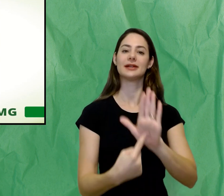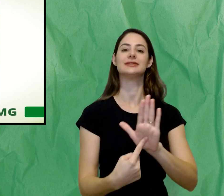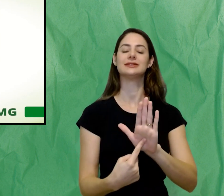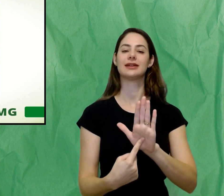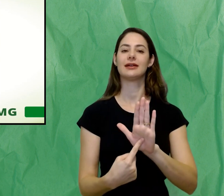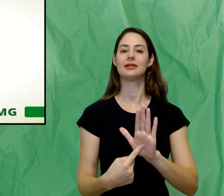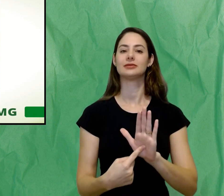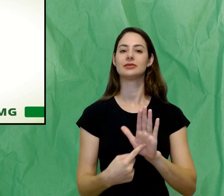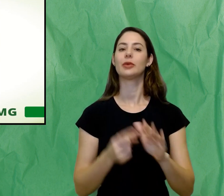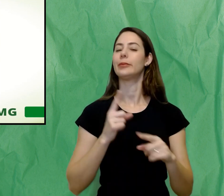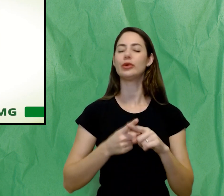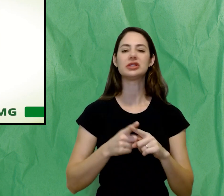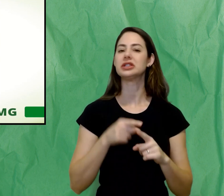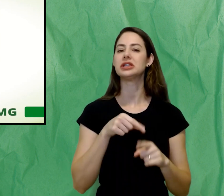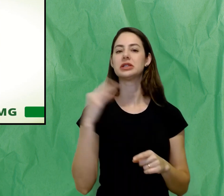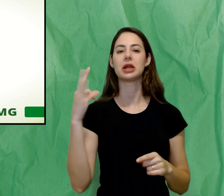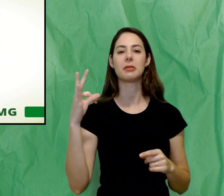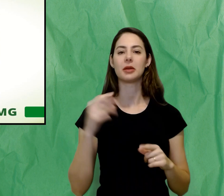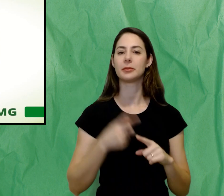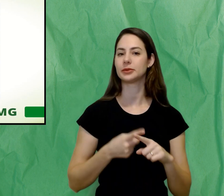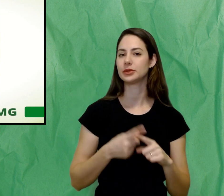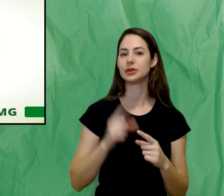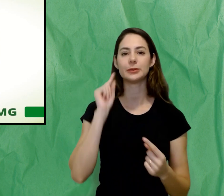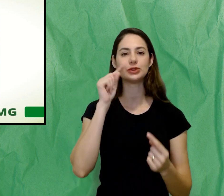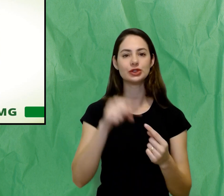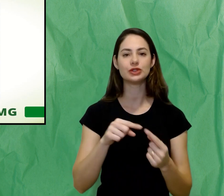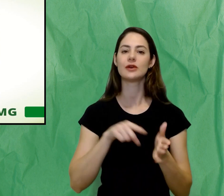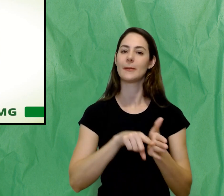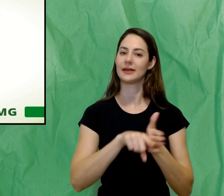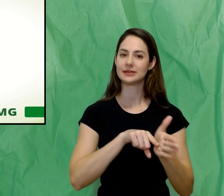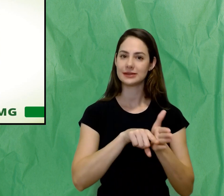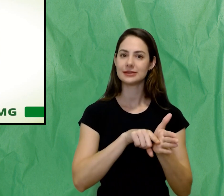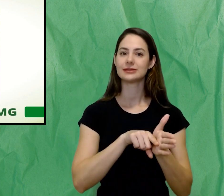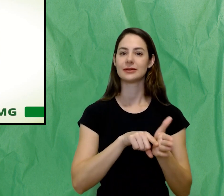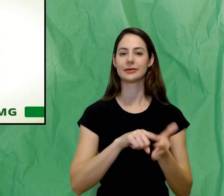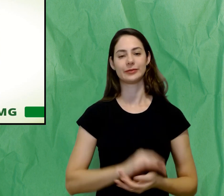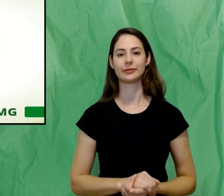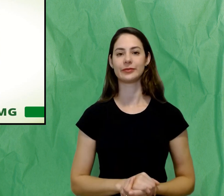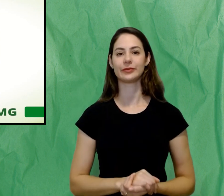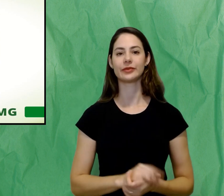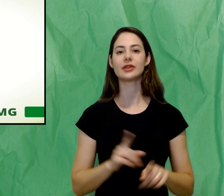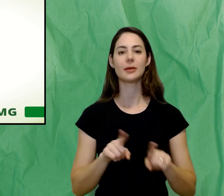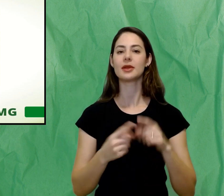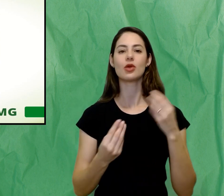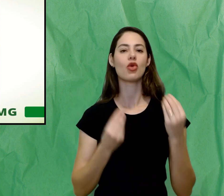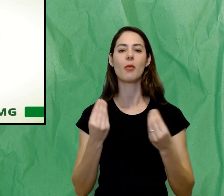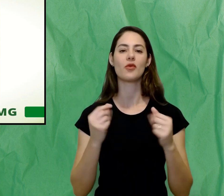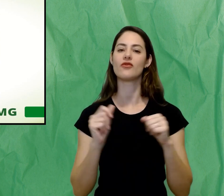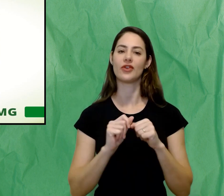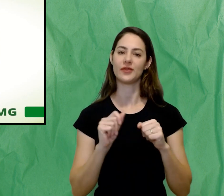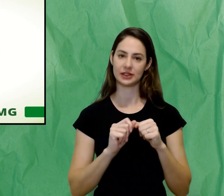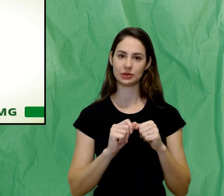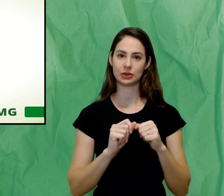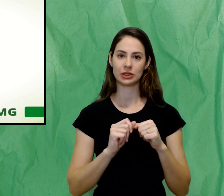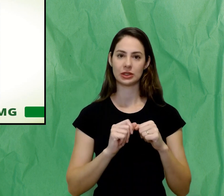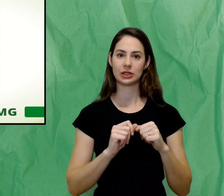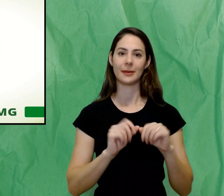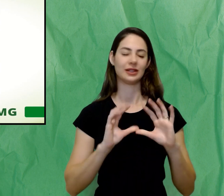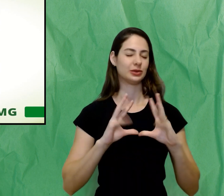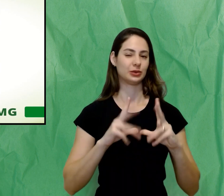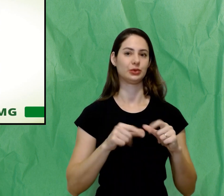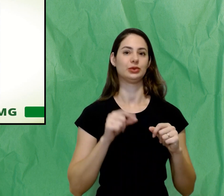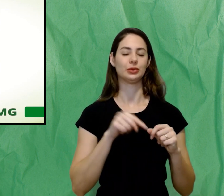apresentar o porquê daquele trabalho, qual o objetivo daquela pesquisa e de que maneira foi feita, né? Tudo de uma